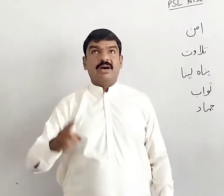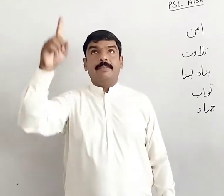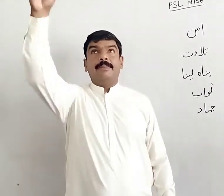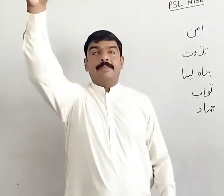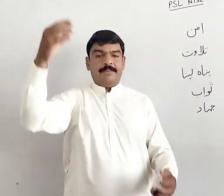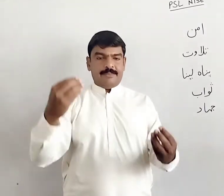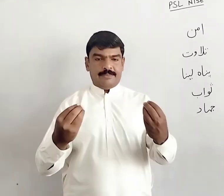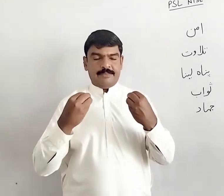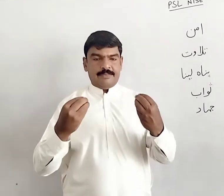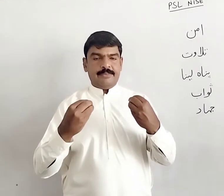ثواب،